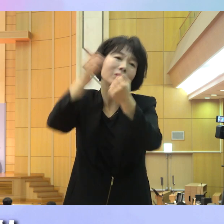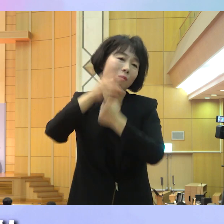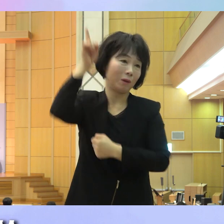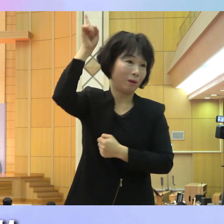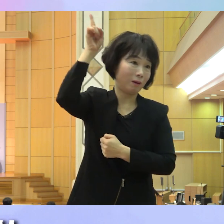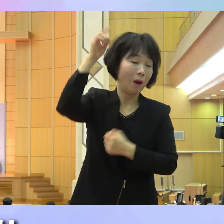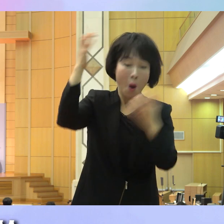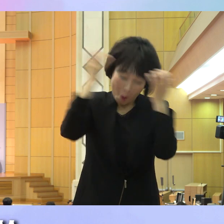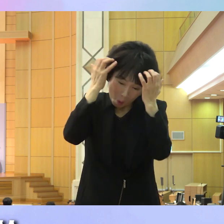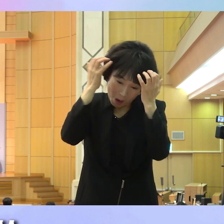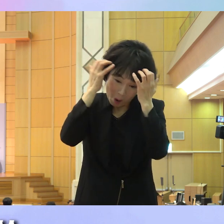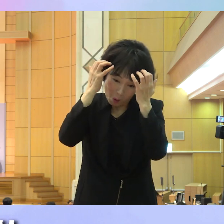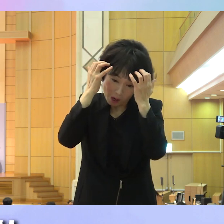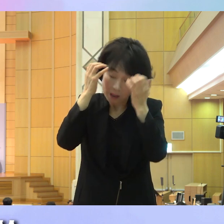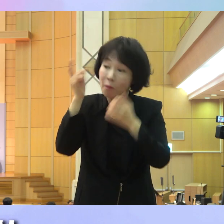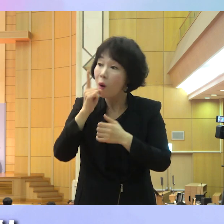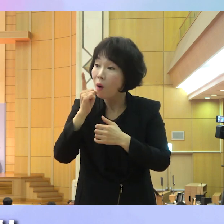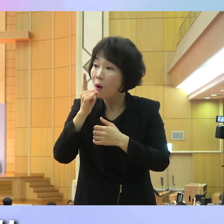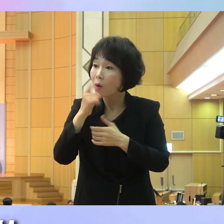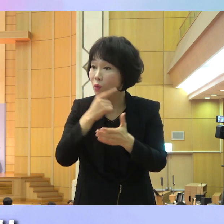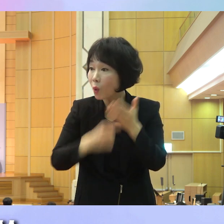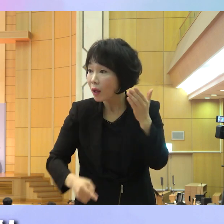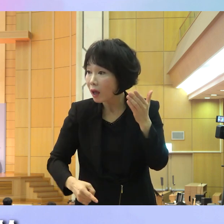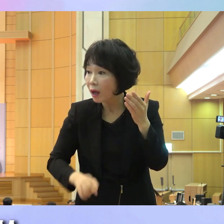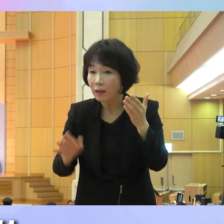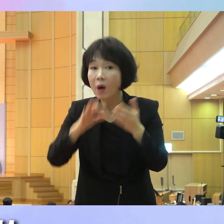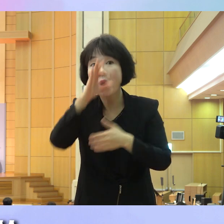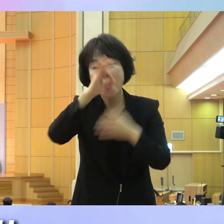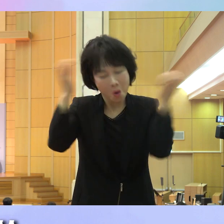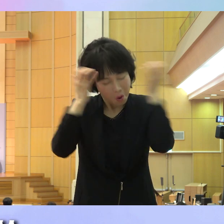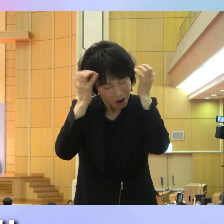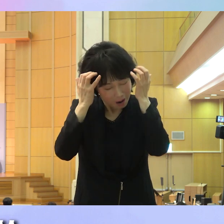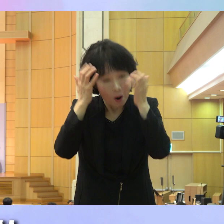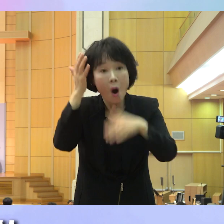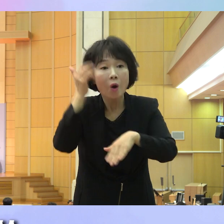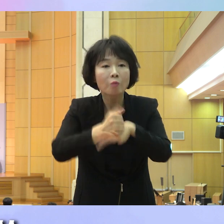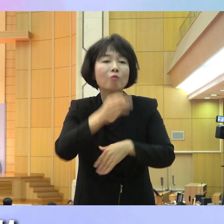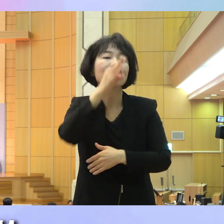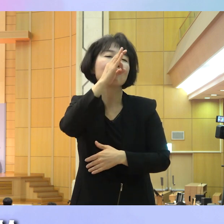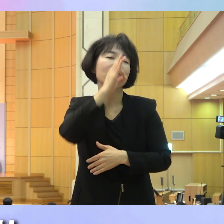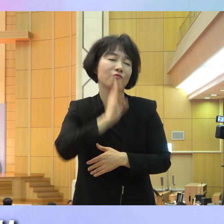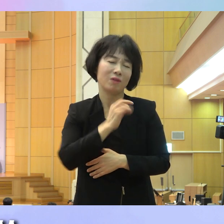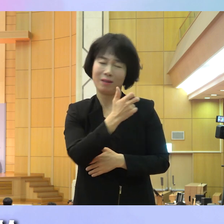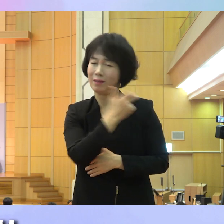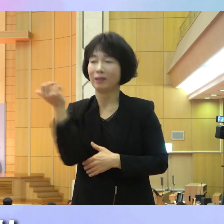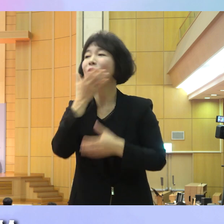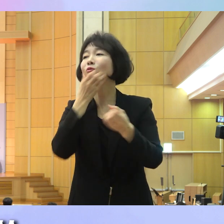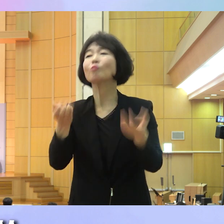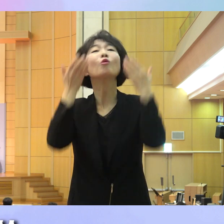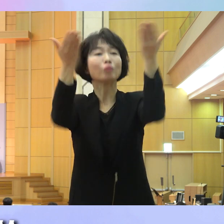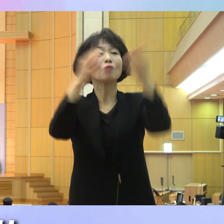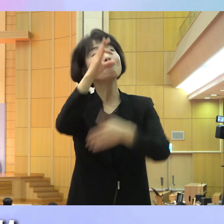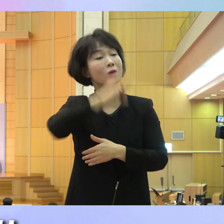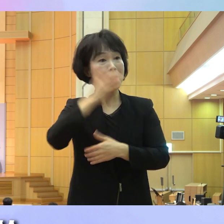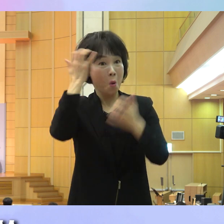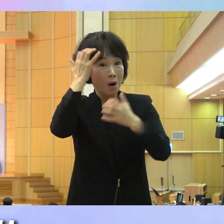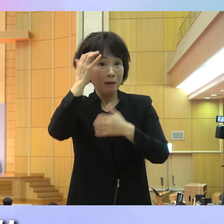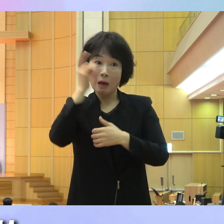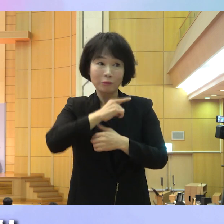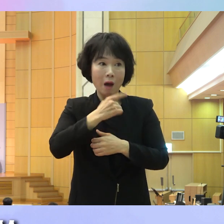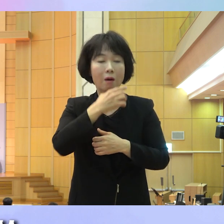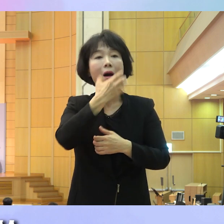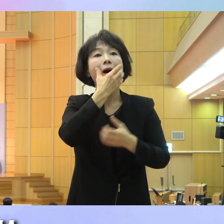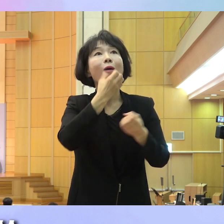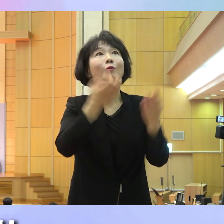고난이 너에게 유익이라. 고난을 통해서 하나님이 주시고자 하는 축복이 우리에게 오는 것입니다. 그래서